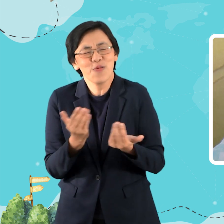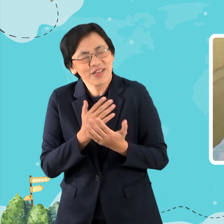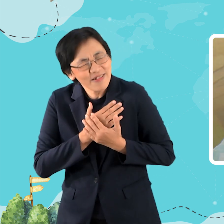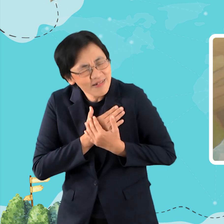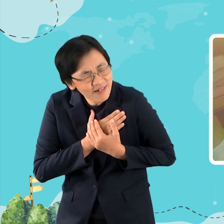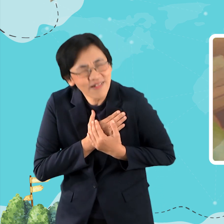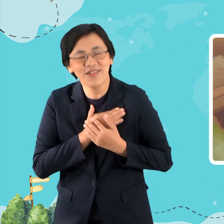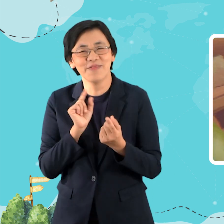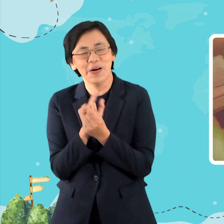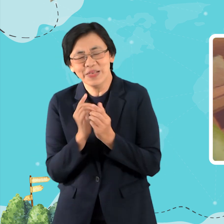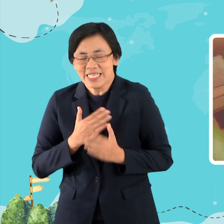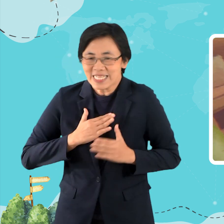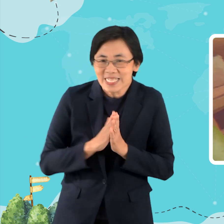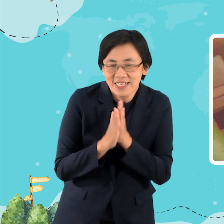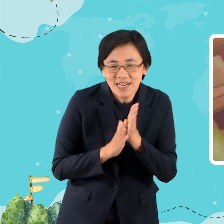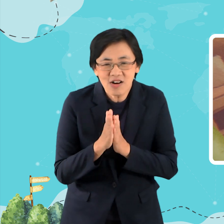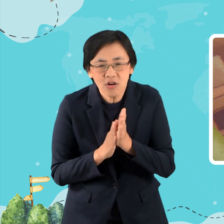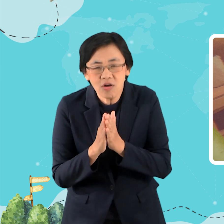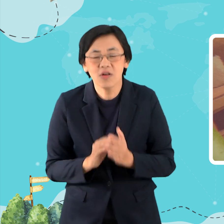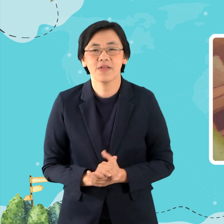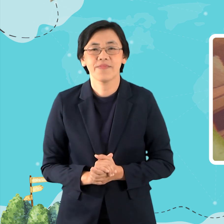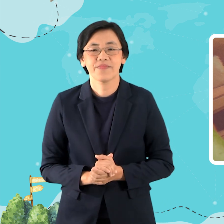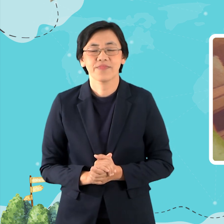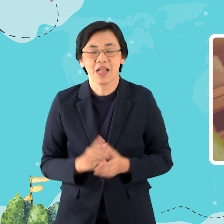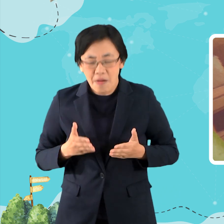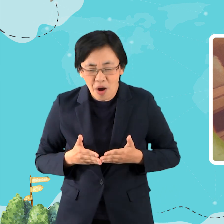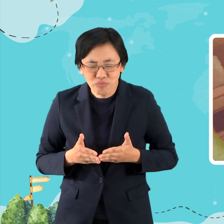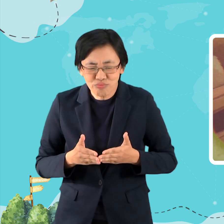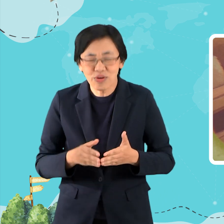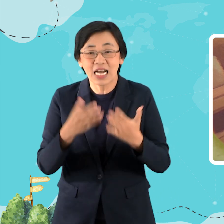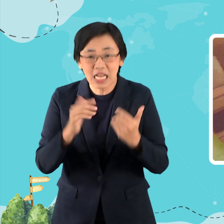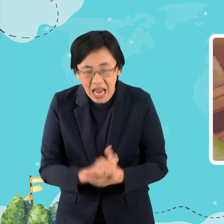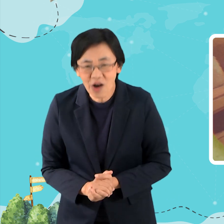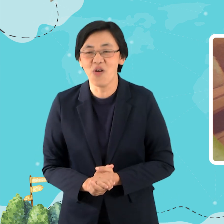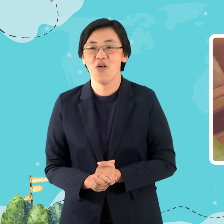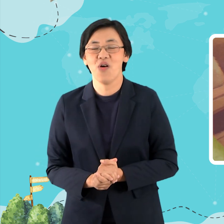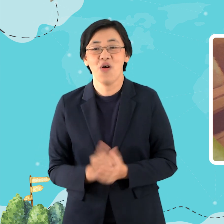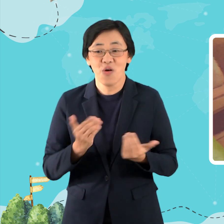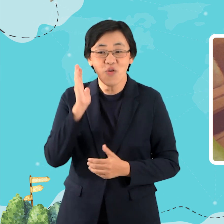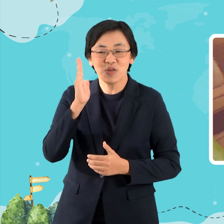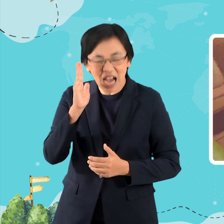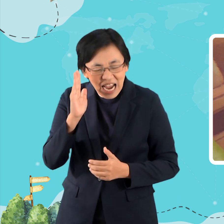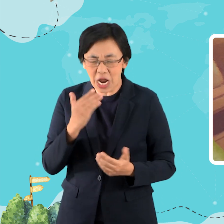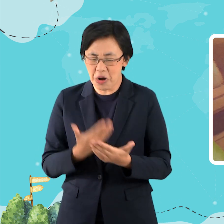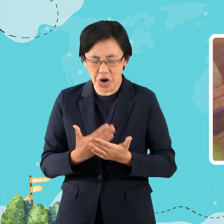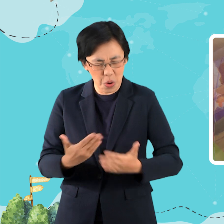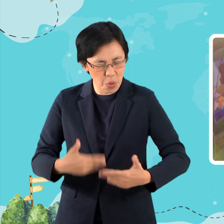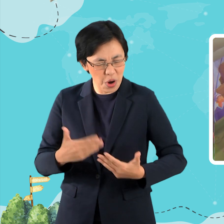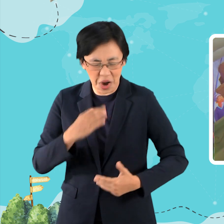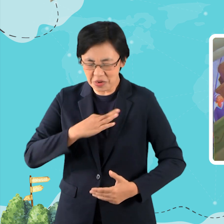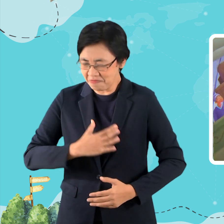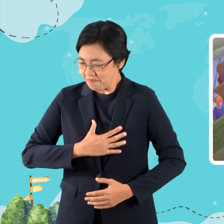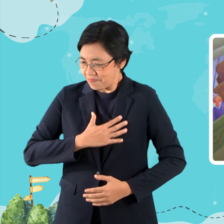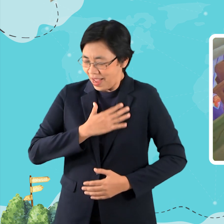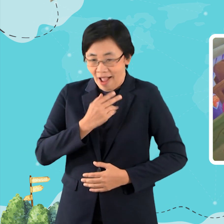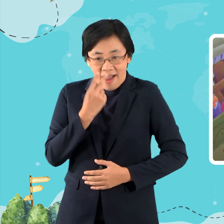วเมื่อมาโคดามานิสผู้ซึ่งภาคภูมิใจในความร่ำรวยของตัวเองมาก